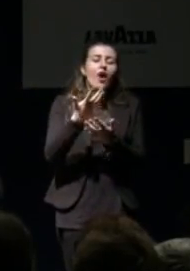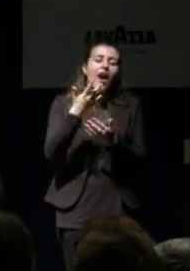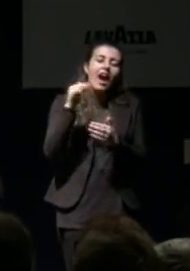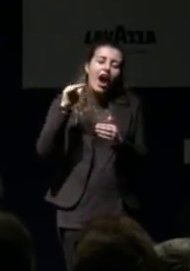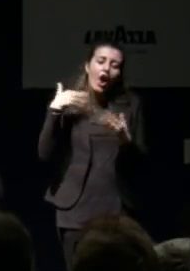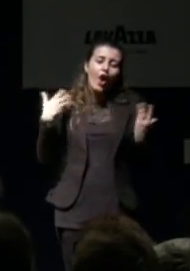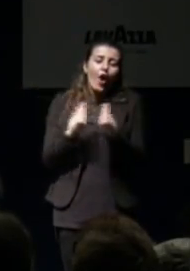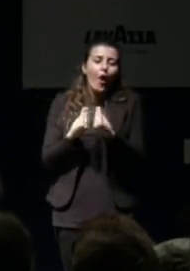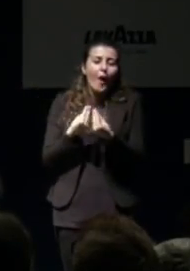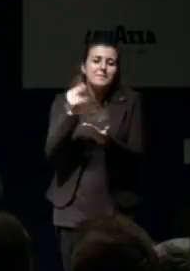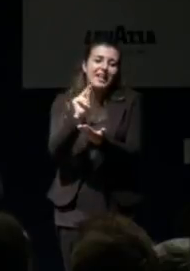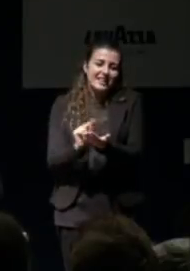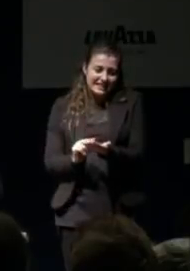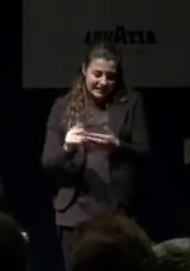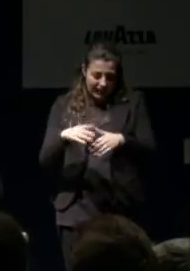frontiera